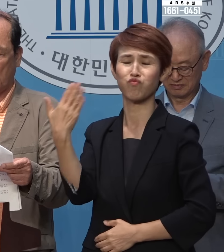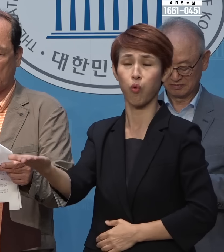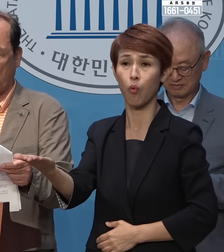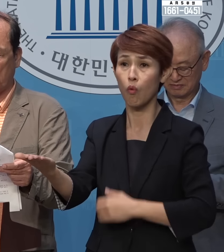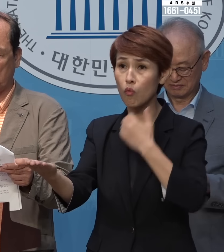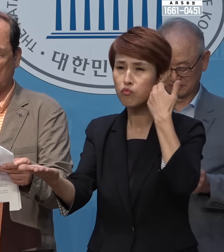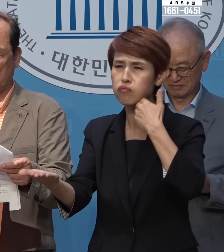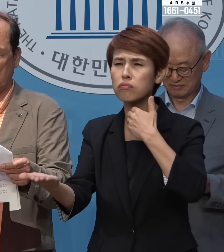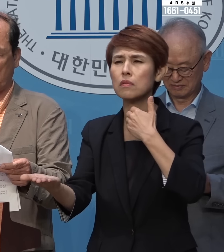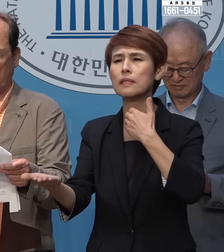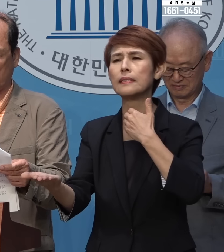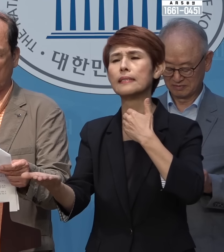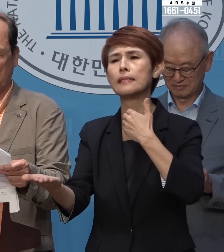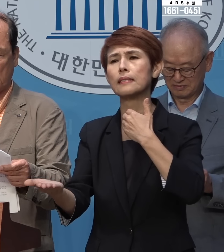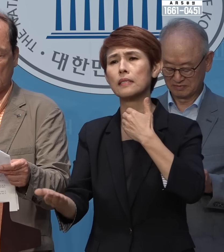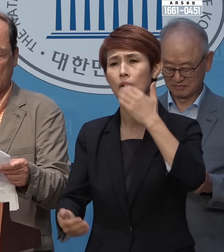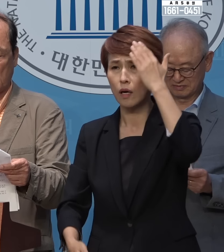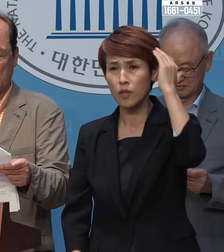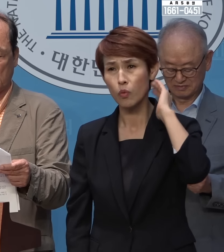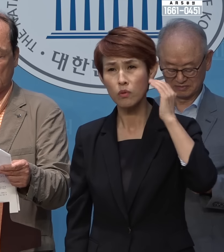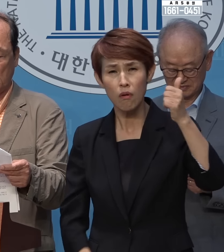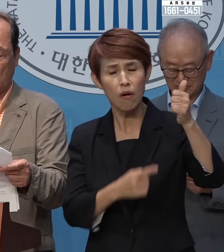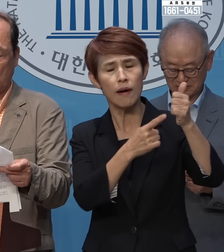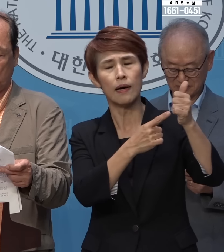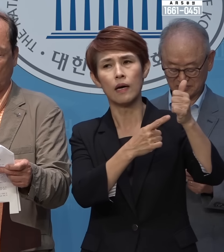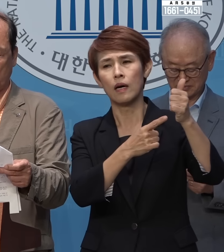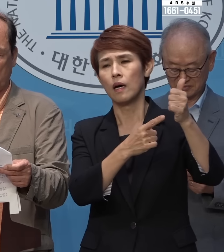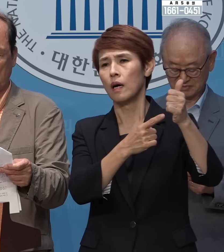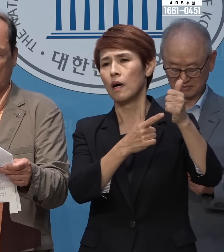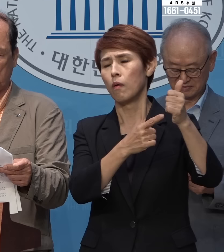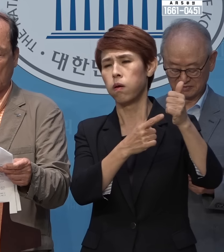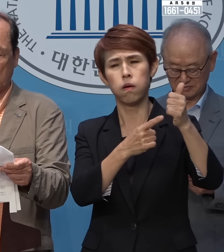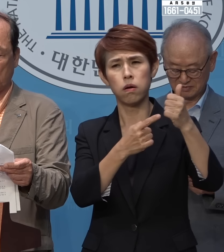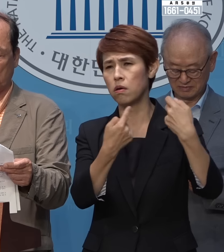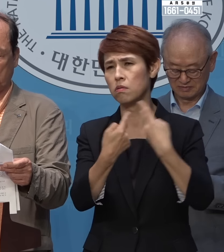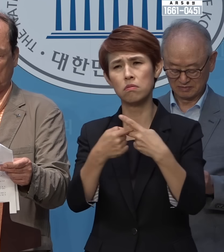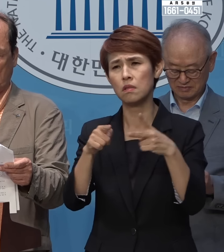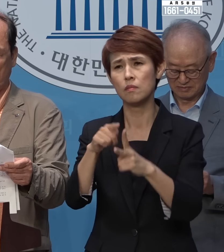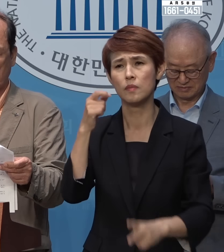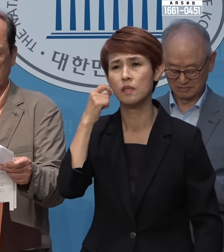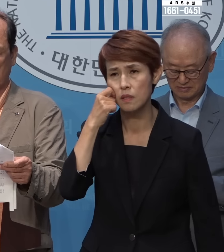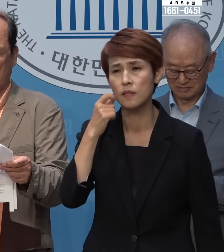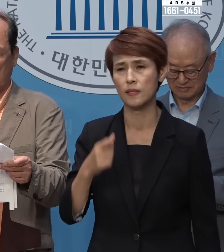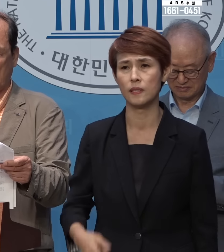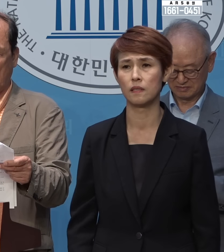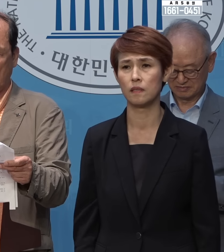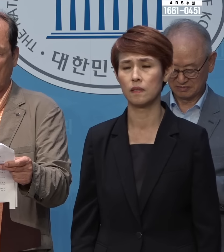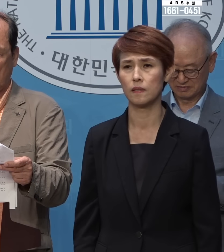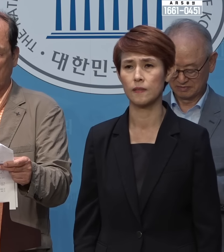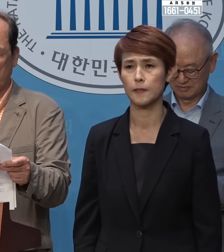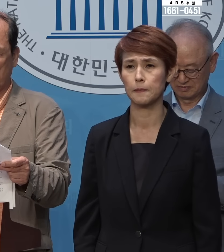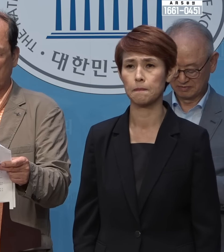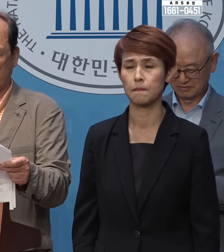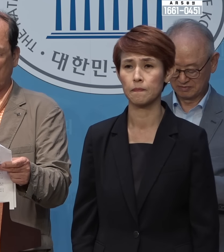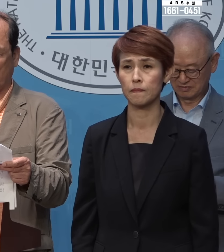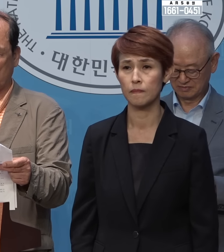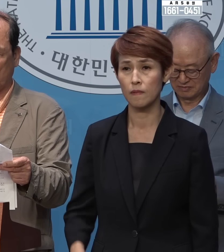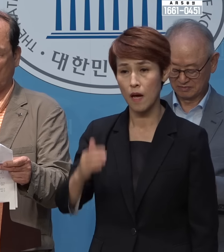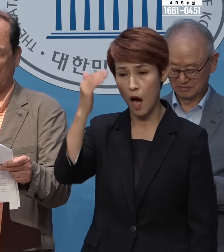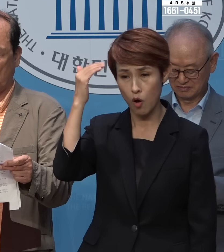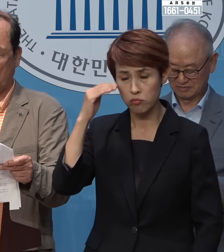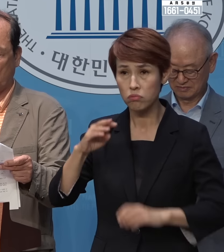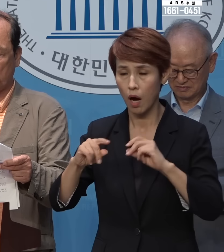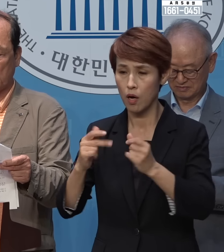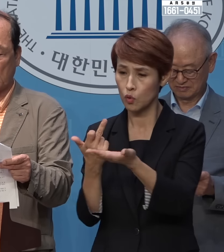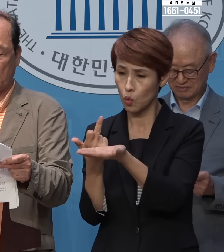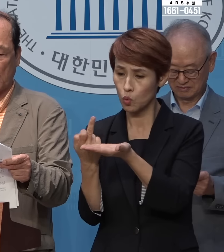우리 대한민국의 대통령이라는 사실은 도저히 납득하기 어렵습니다. 더 나아가 우리 영토인